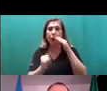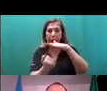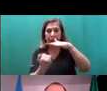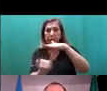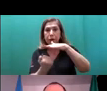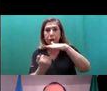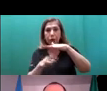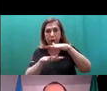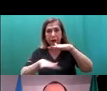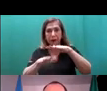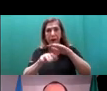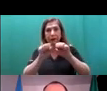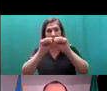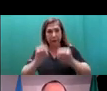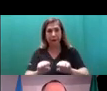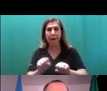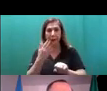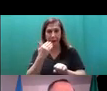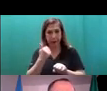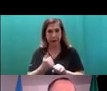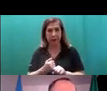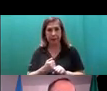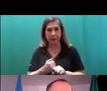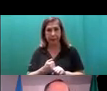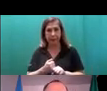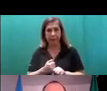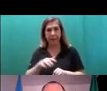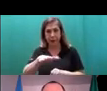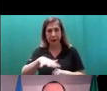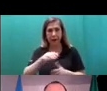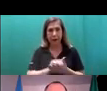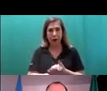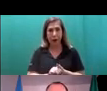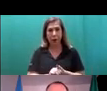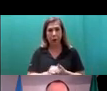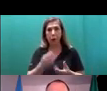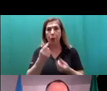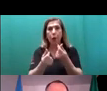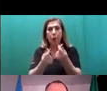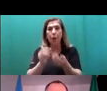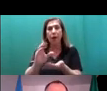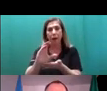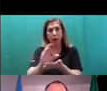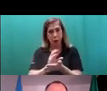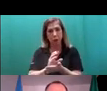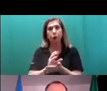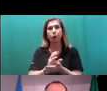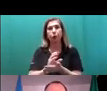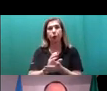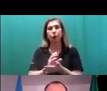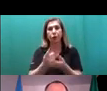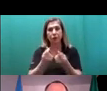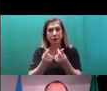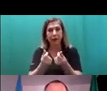institucionalizar os sistemas alimentares desde lo local, sim? E também gerar precisamente